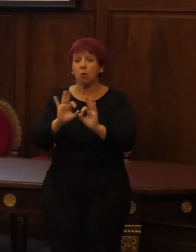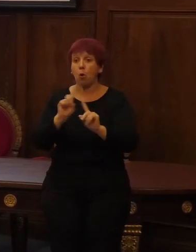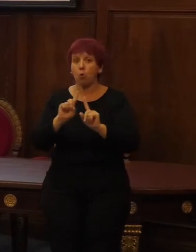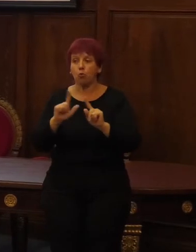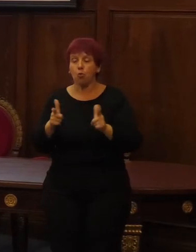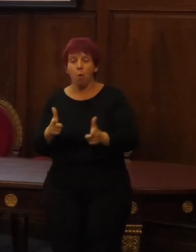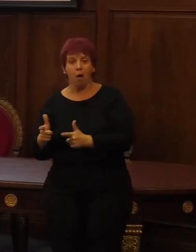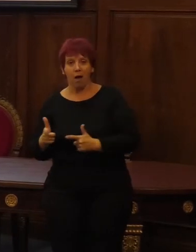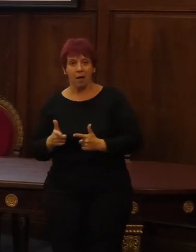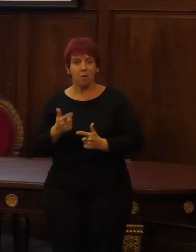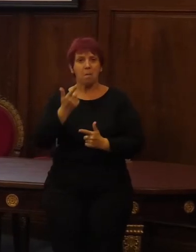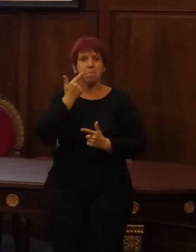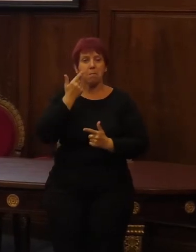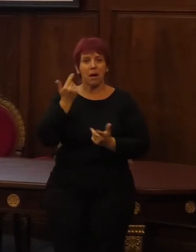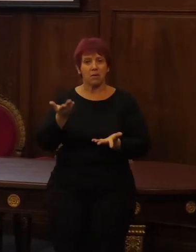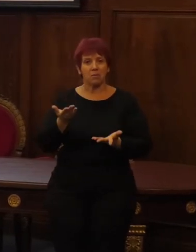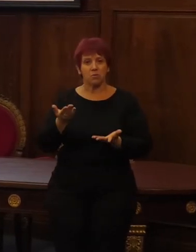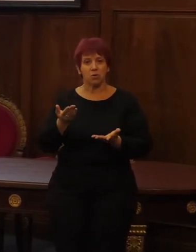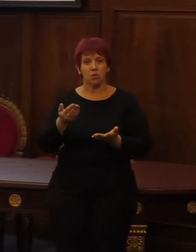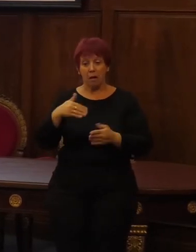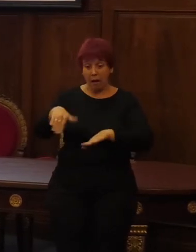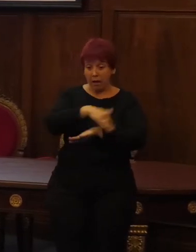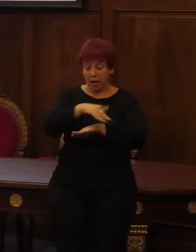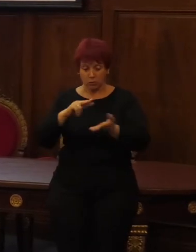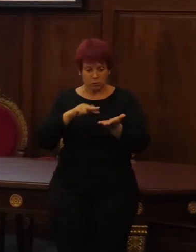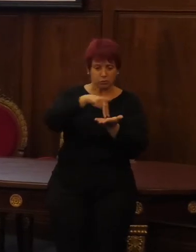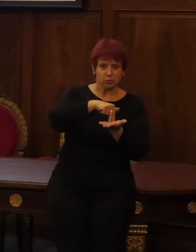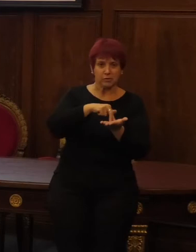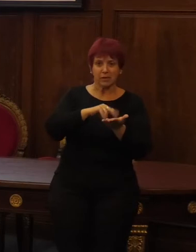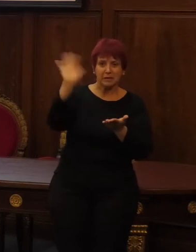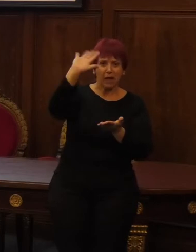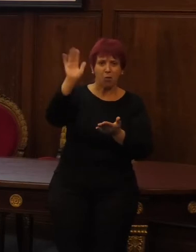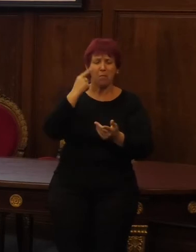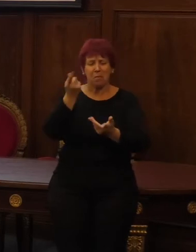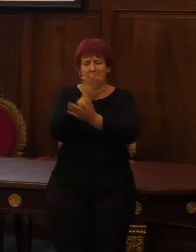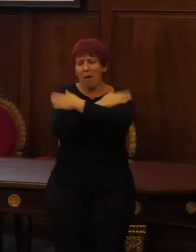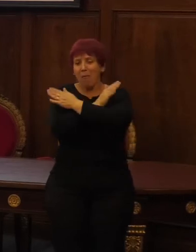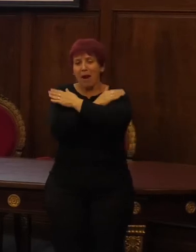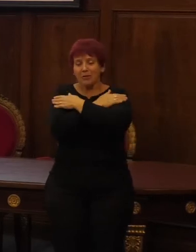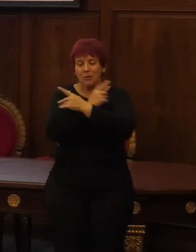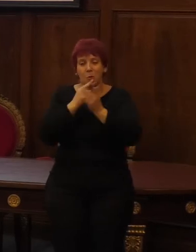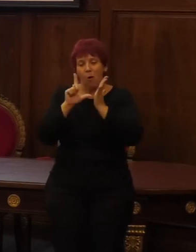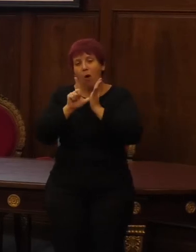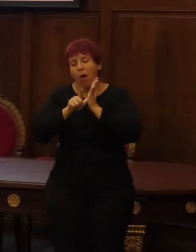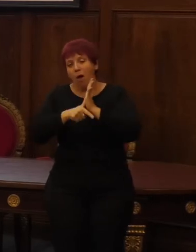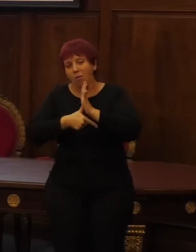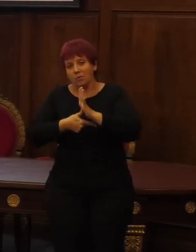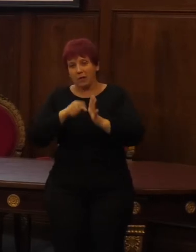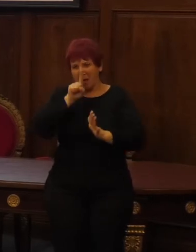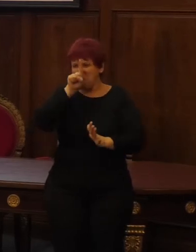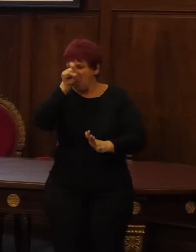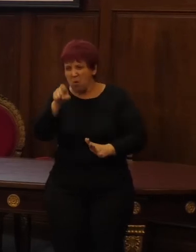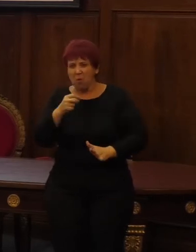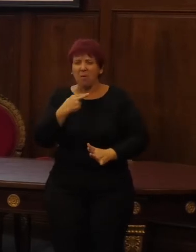tenían. Papá se tiró para el medio, saludó con abrazos que parecían eternos. ¡Brujo, hijo de